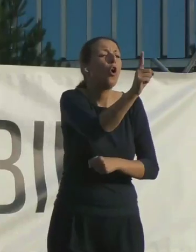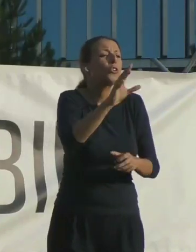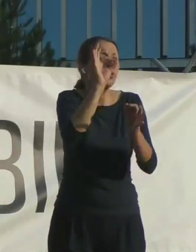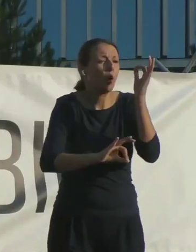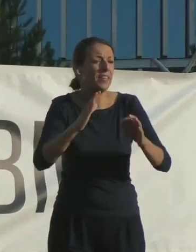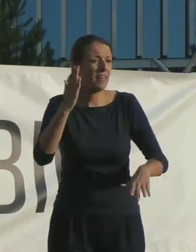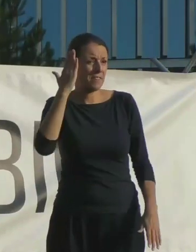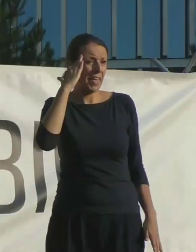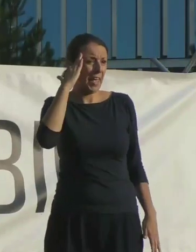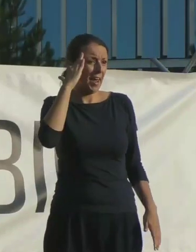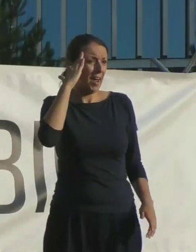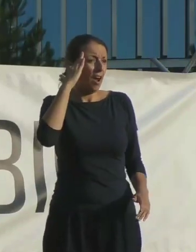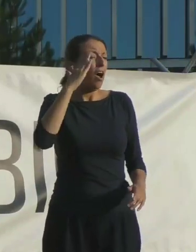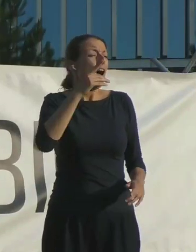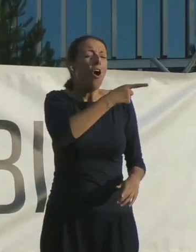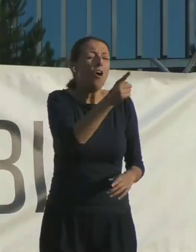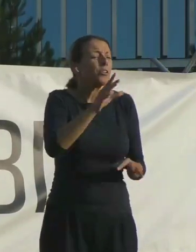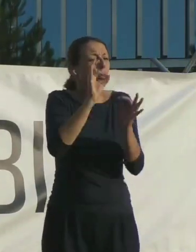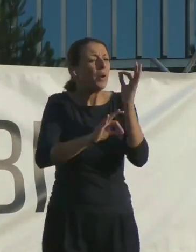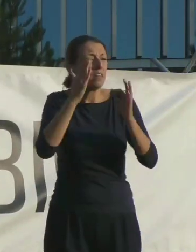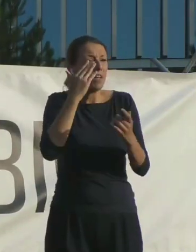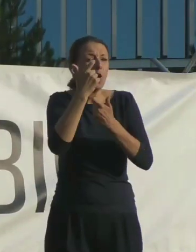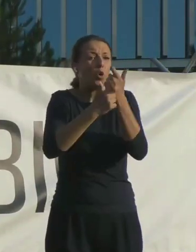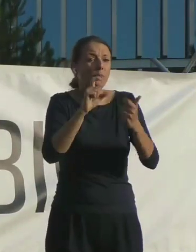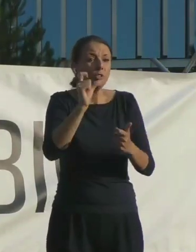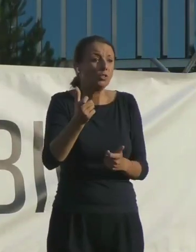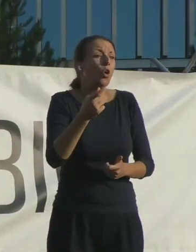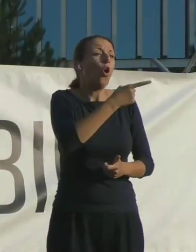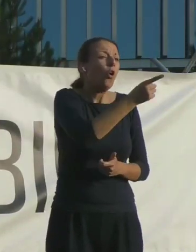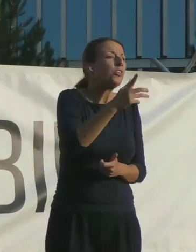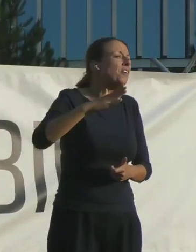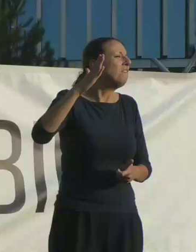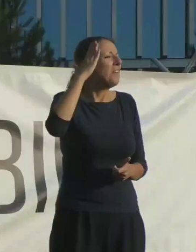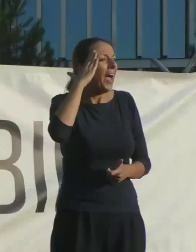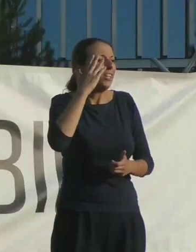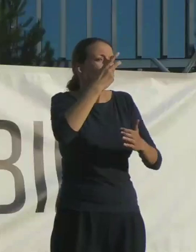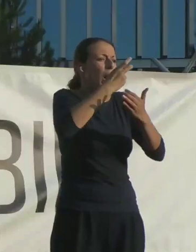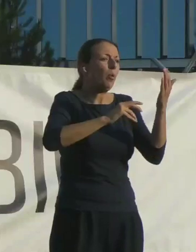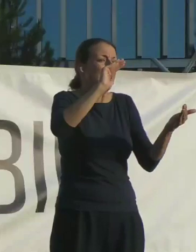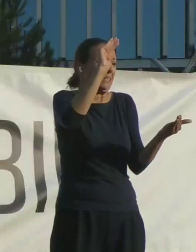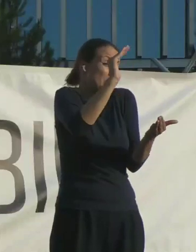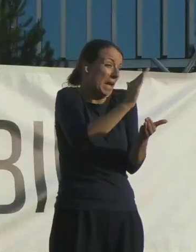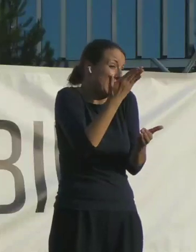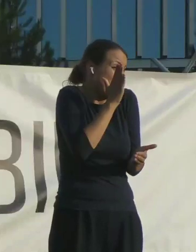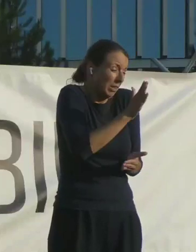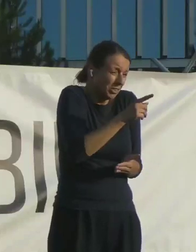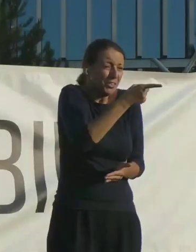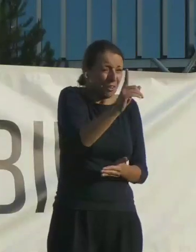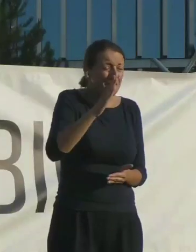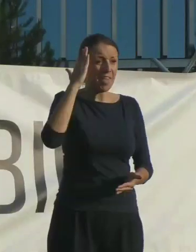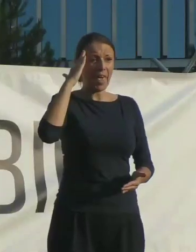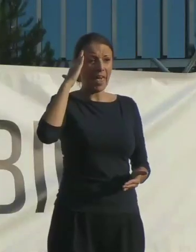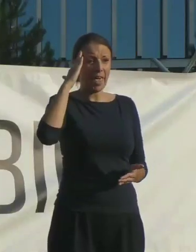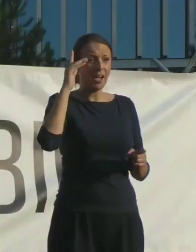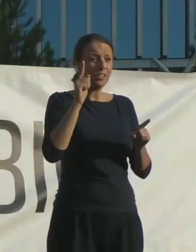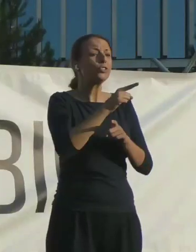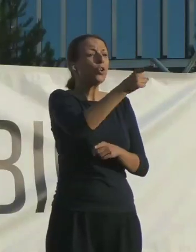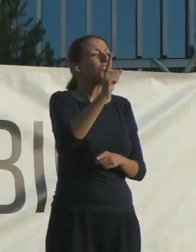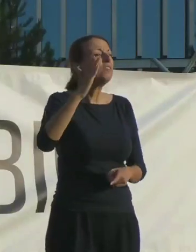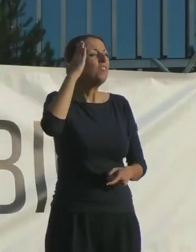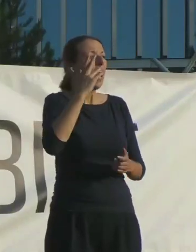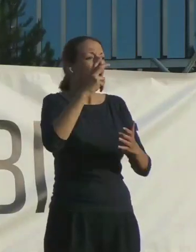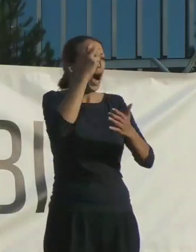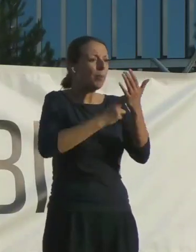co robią. Oni dokładnie wiedzieli, że tych aborcji nie będzie mniej. Oni dokładnie wiedzieli, że żadnej aborcji nie